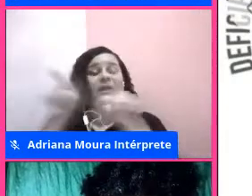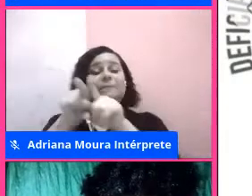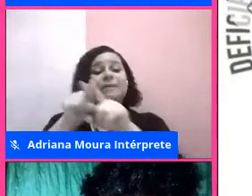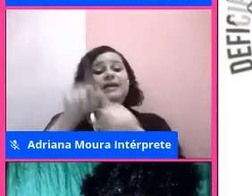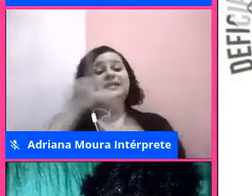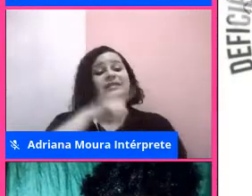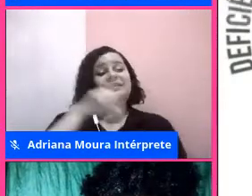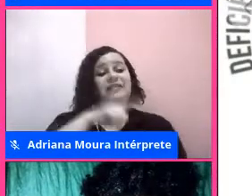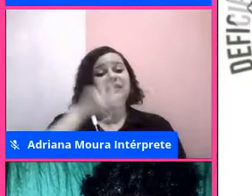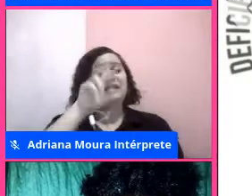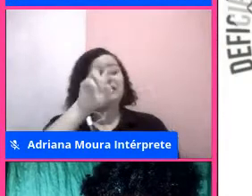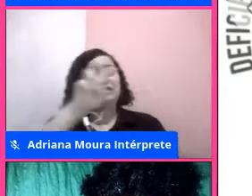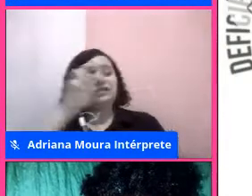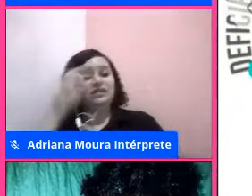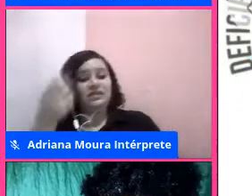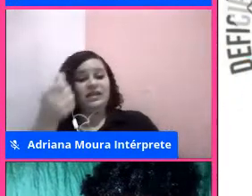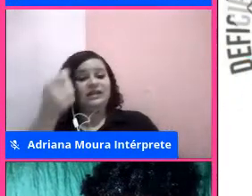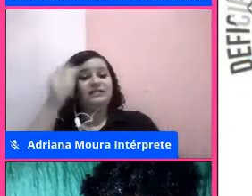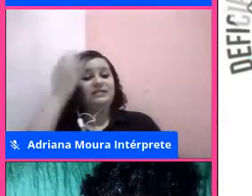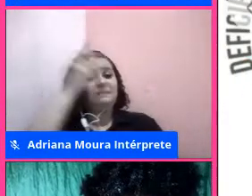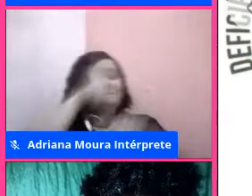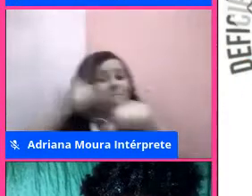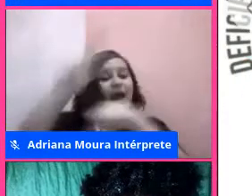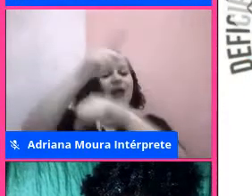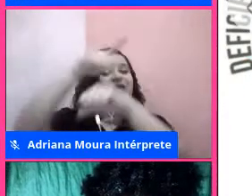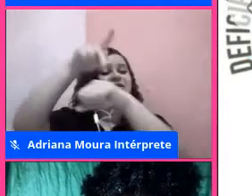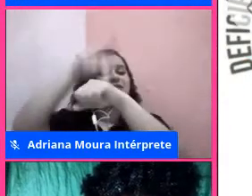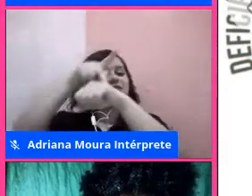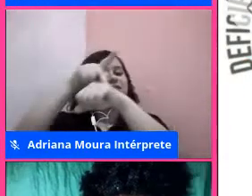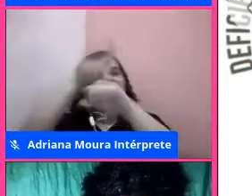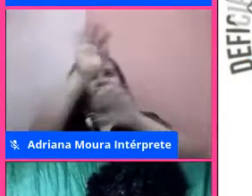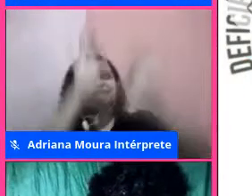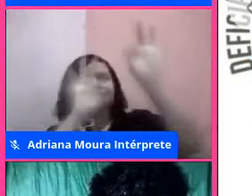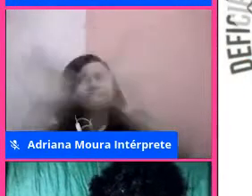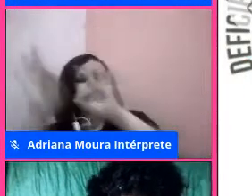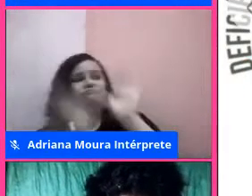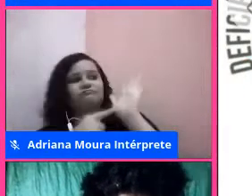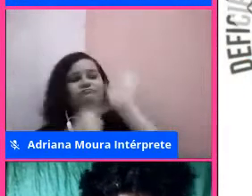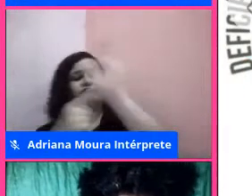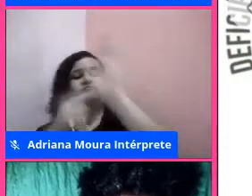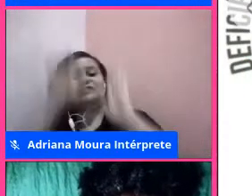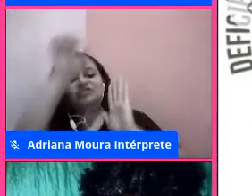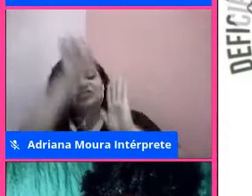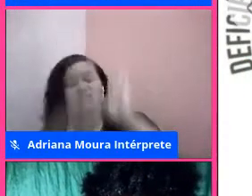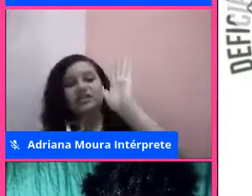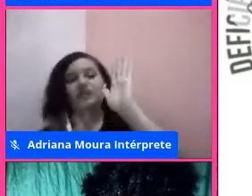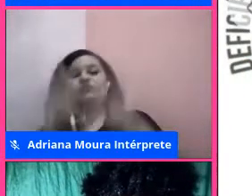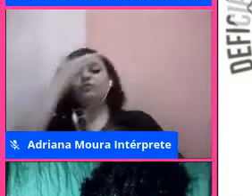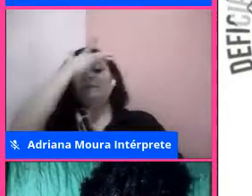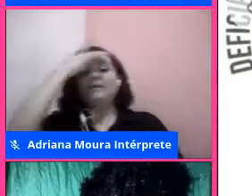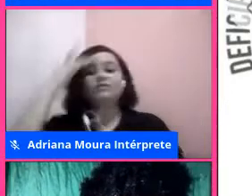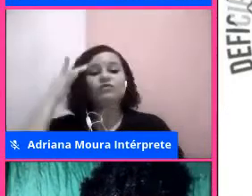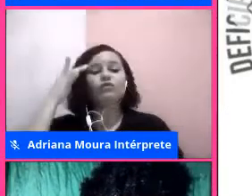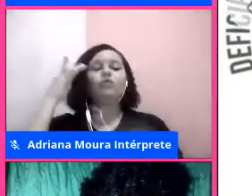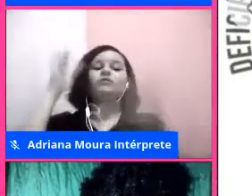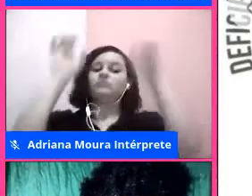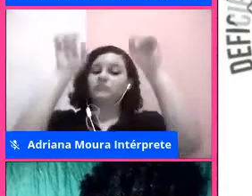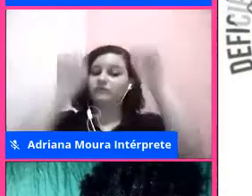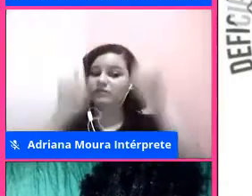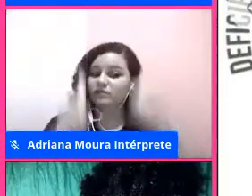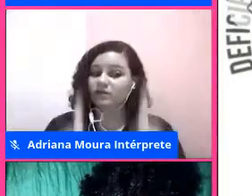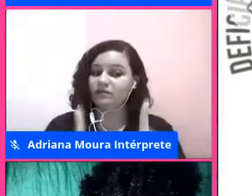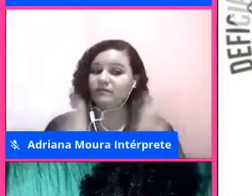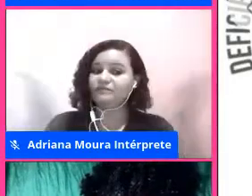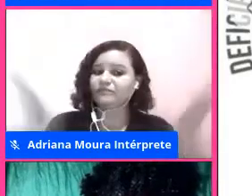Direitos de Pessoas com Deficiência. Então, acho que esse quadro, quando relaciona a deficiência com a pobreza, ela vai mostrar justamente,